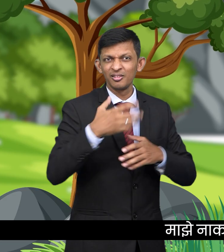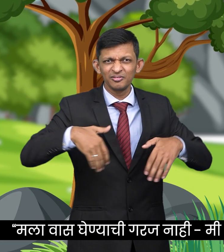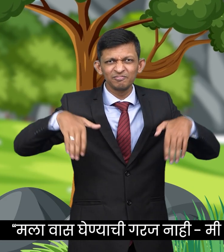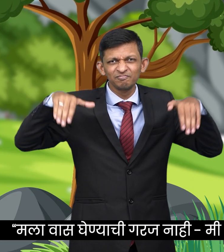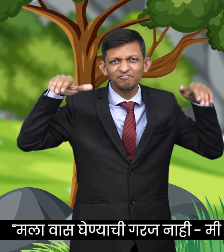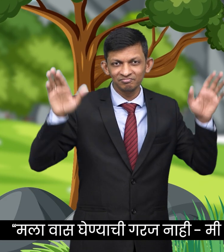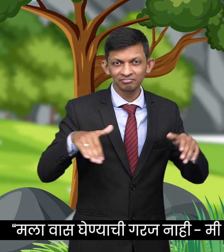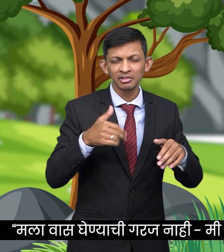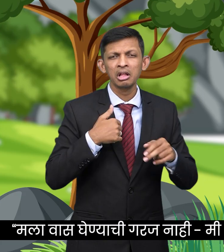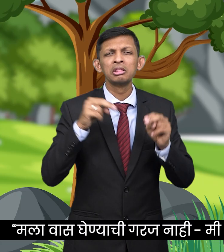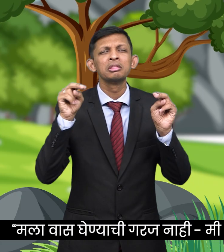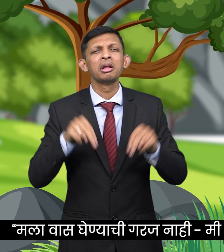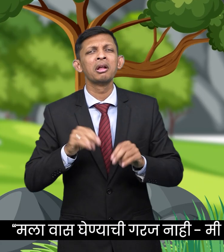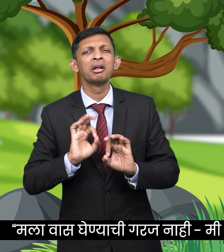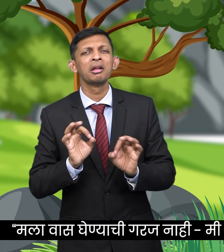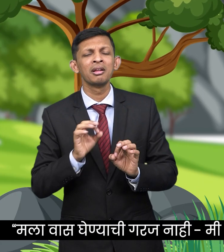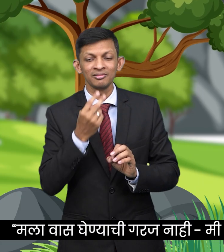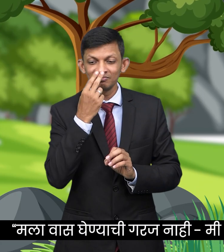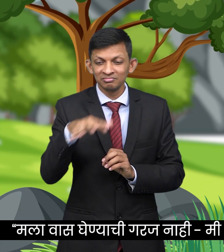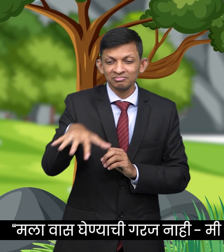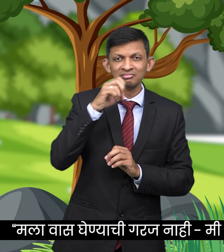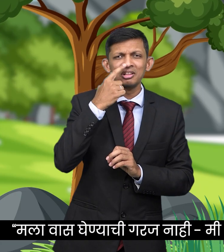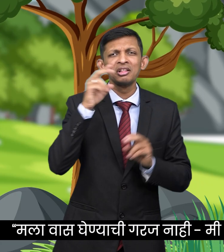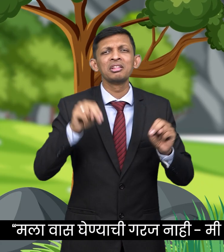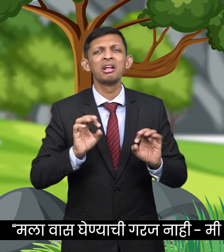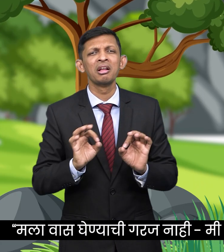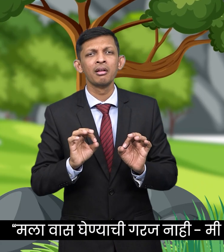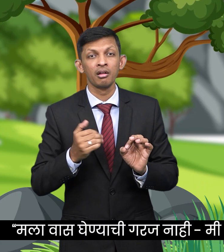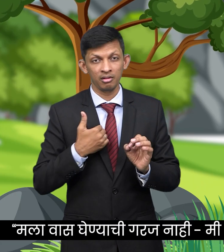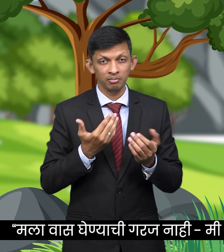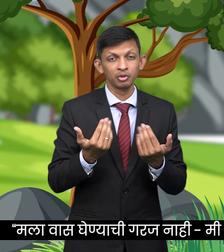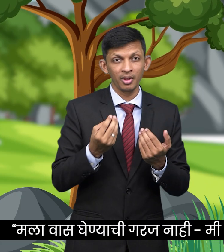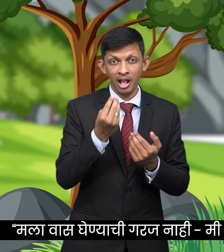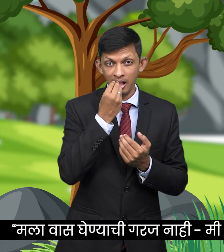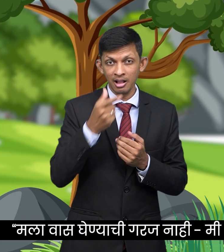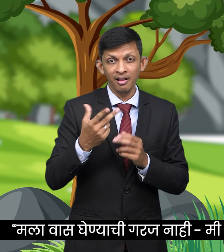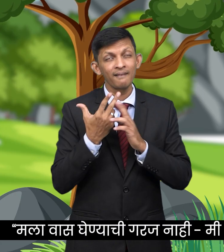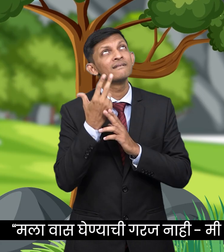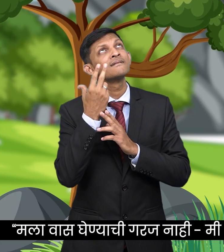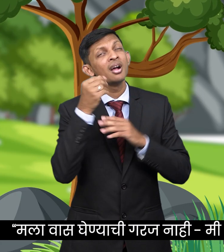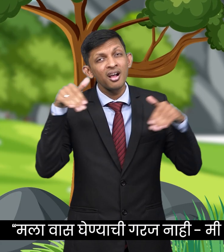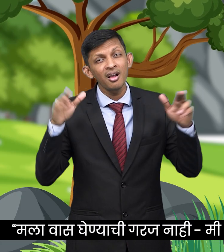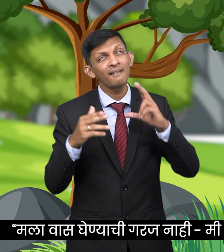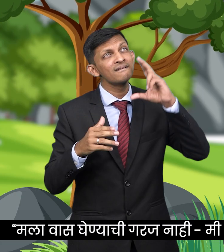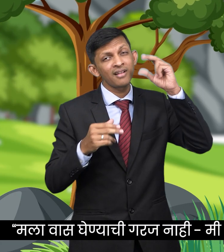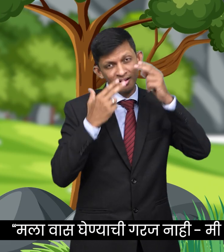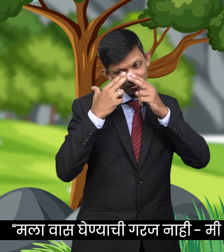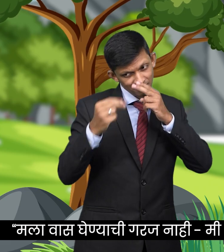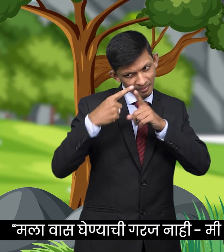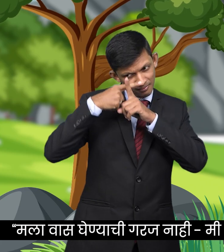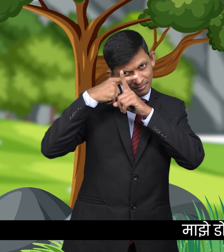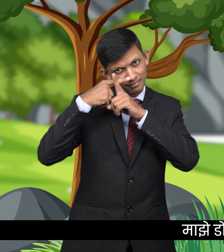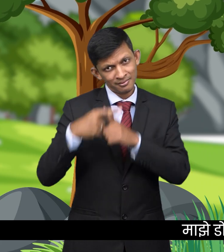असते. मला वास घेण्याची गरज नाही. मी आकाशात खूप उंचावरूनच माझे अन्न